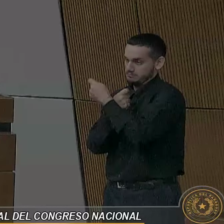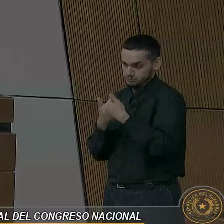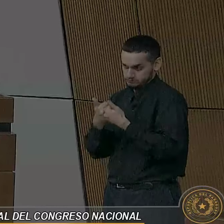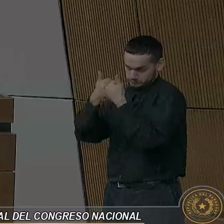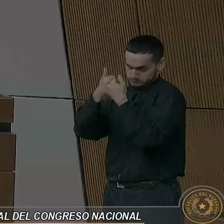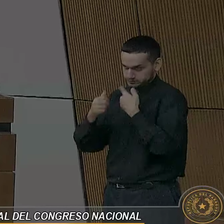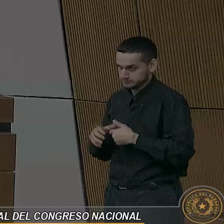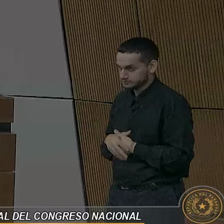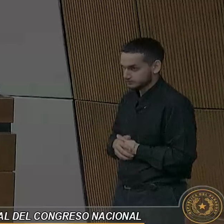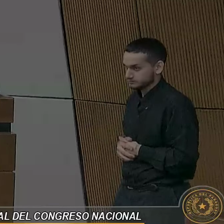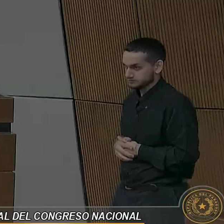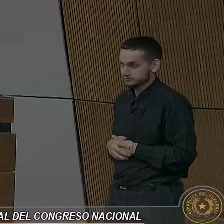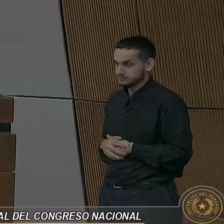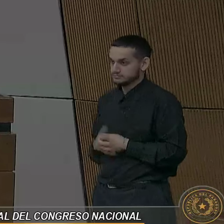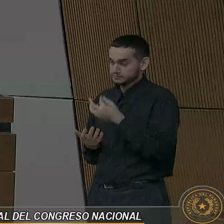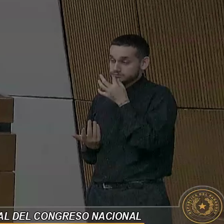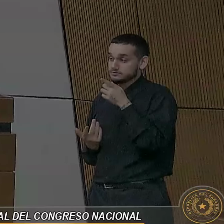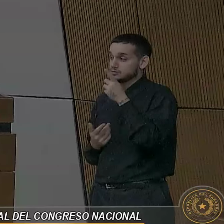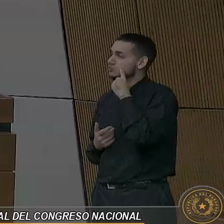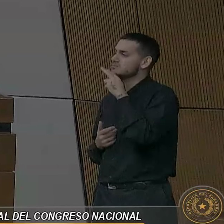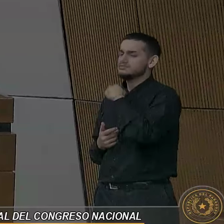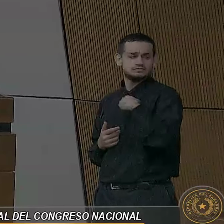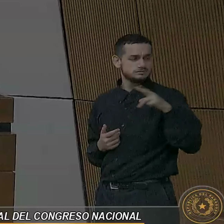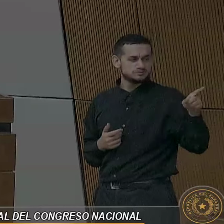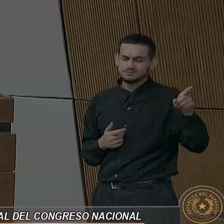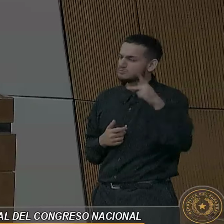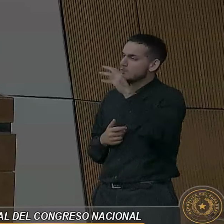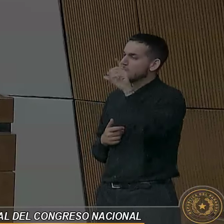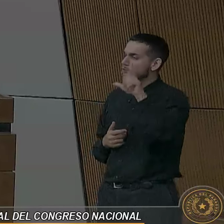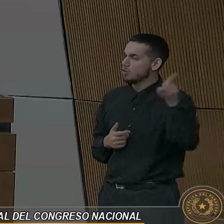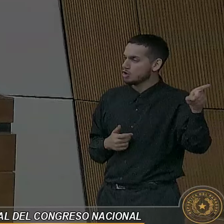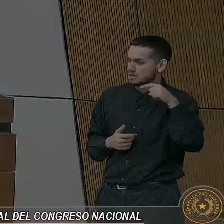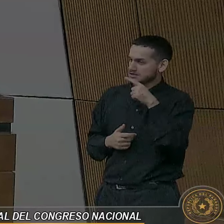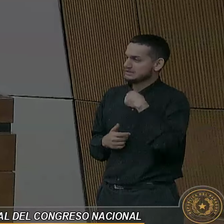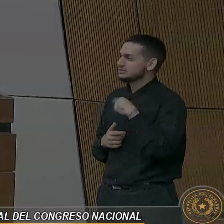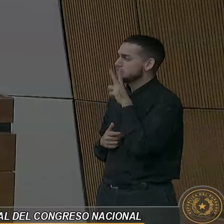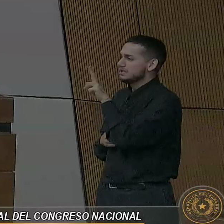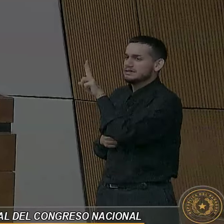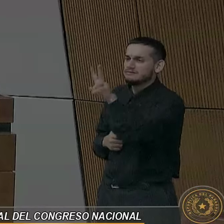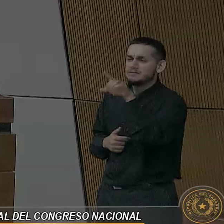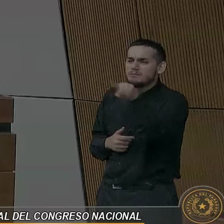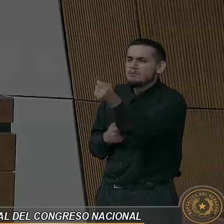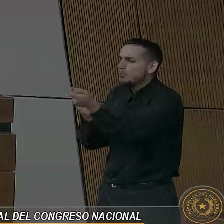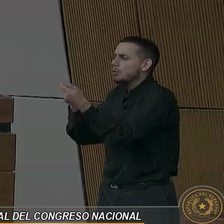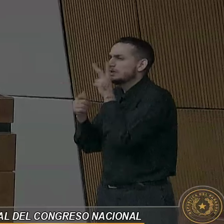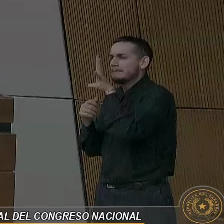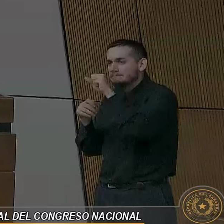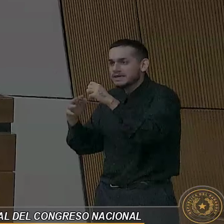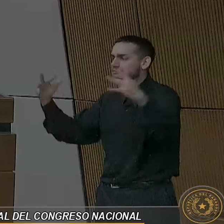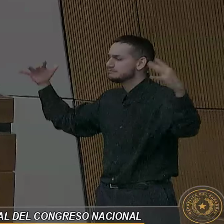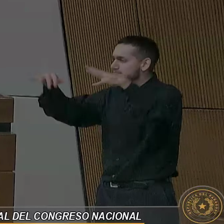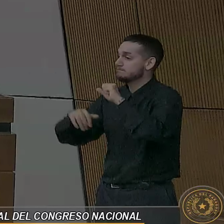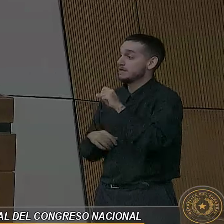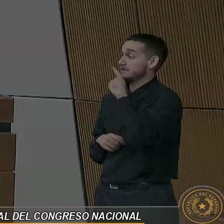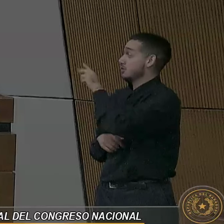el señor que vino de la empresa privada, decía: deseo ver más caras, y ojalá que se pueda ver más caras en